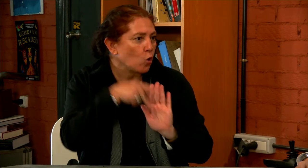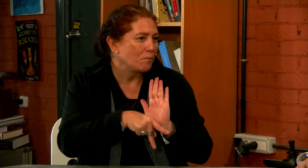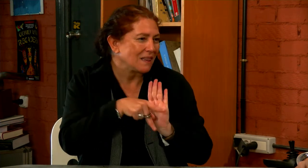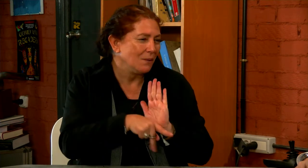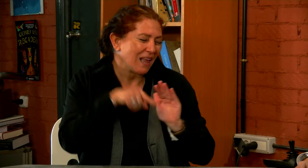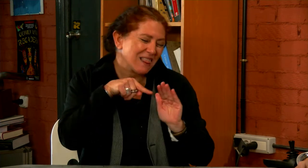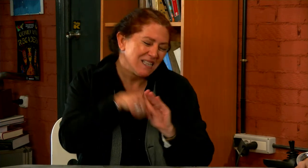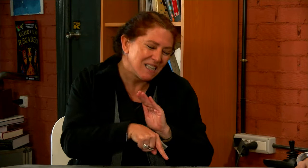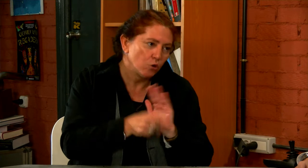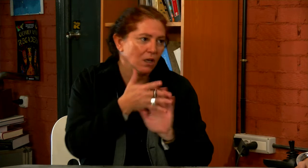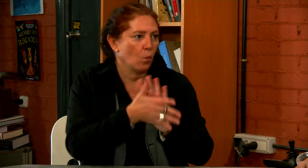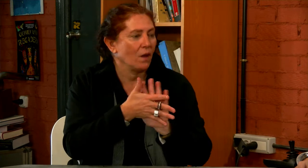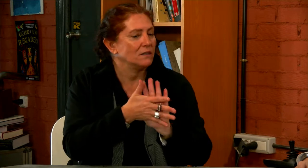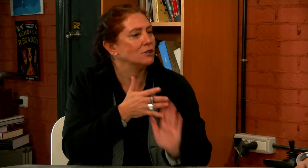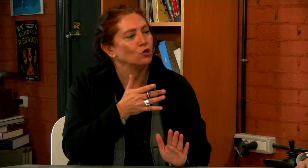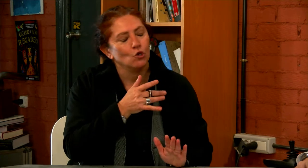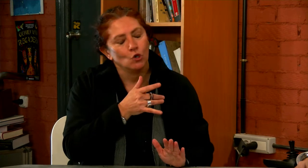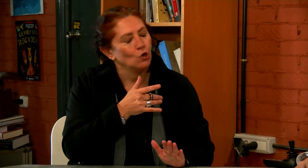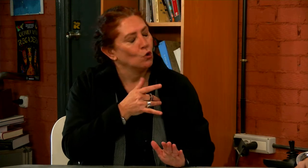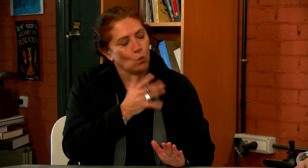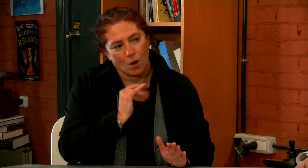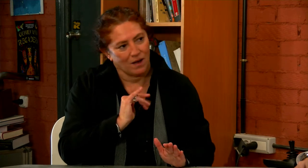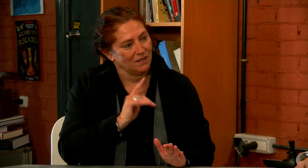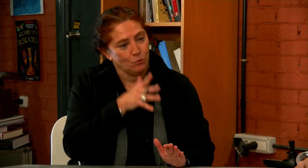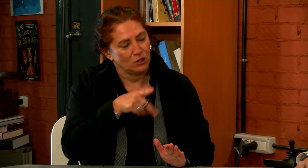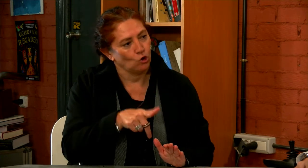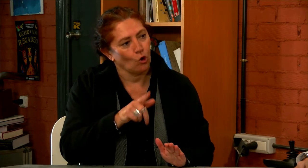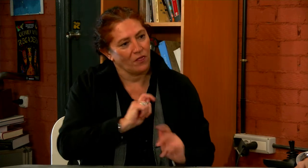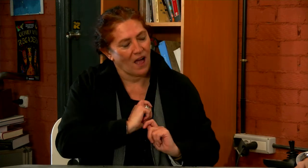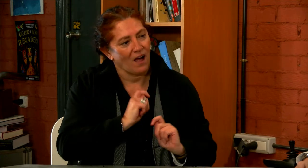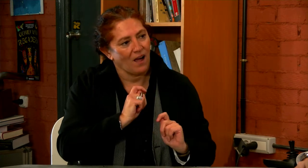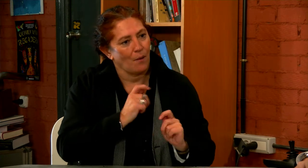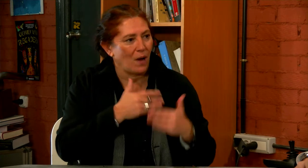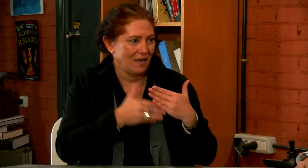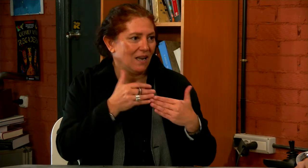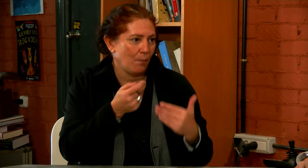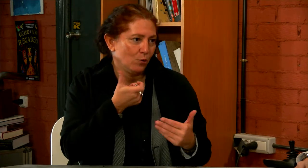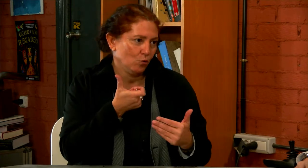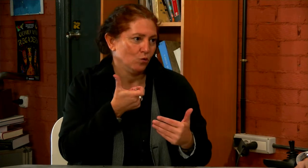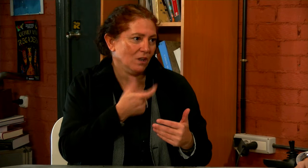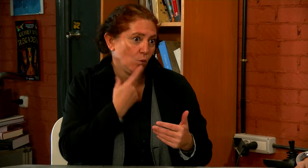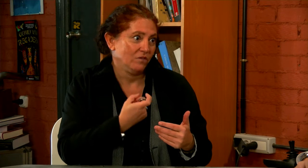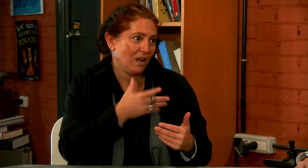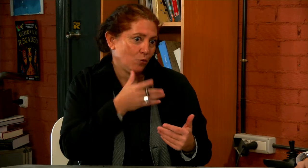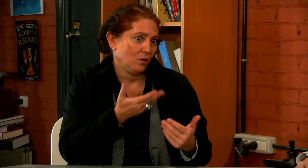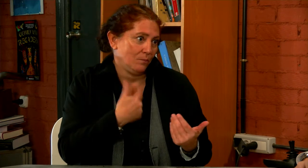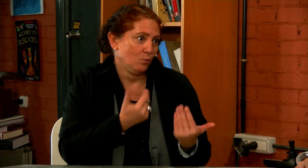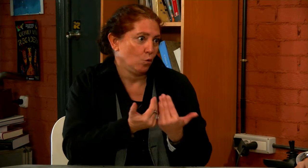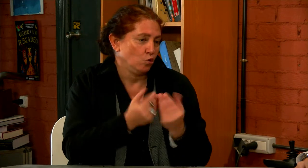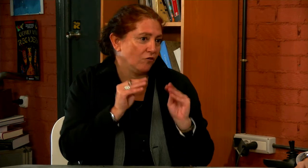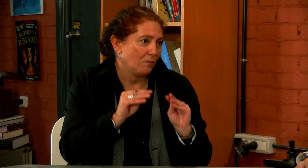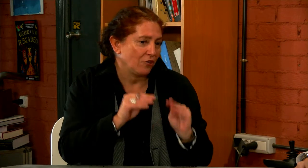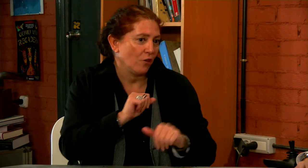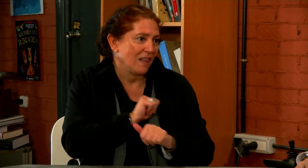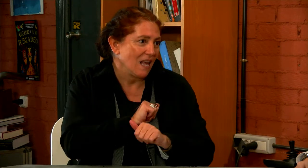se reconoce la lengua de signos como lengua oficial, pero no hay desarrollo normativo en nuestra Comunidad de Madrid y eso también nos origina barreras